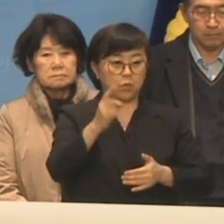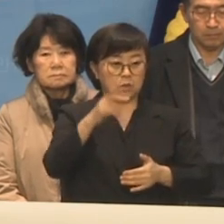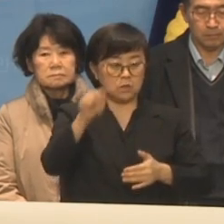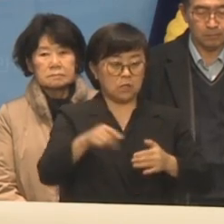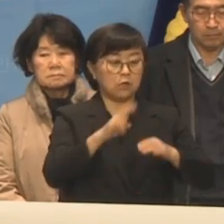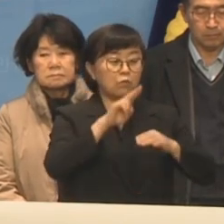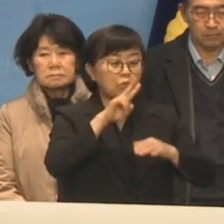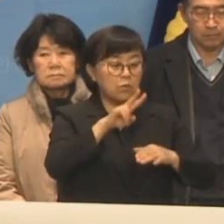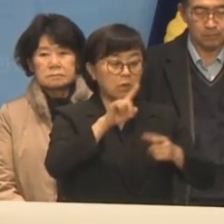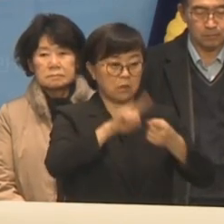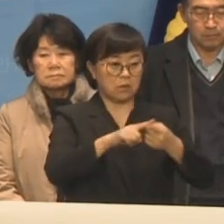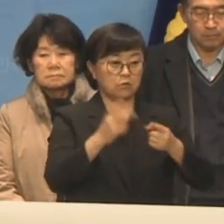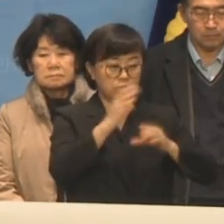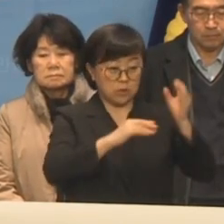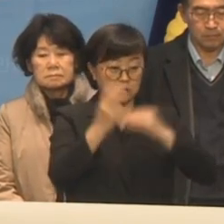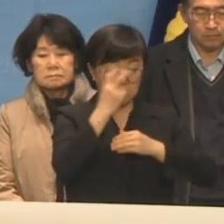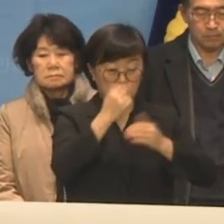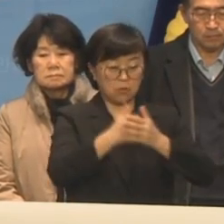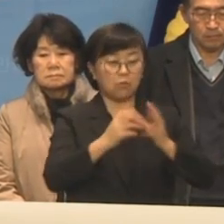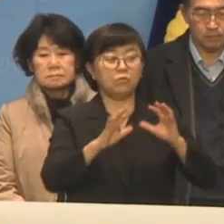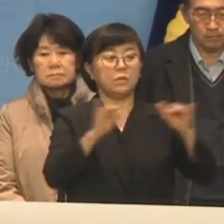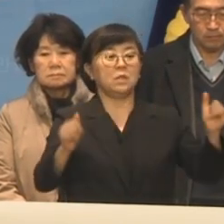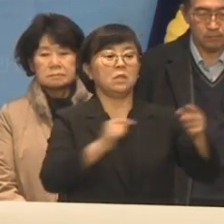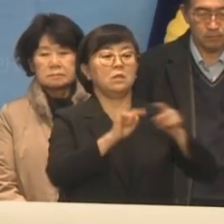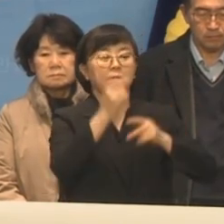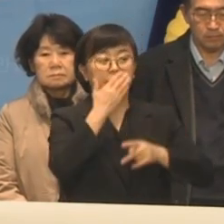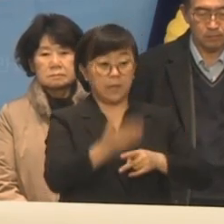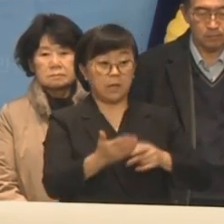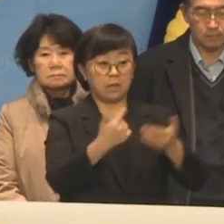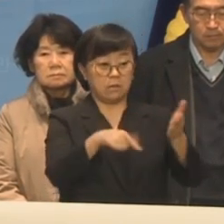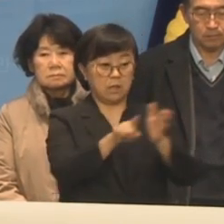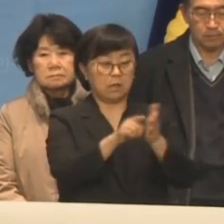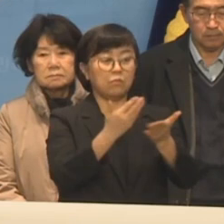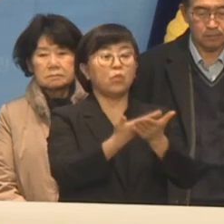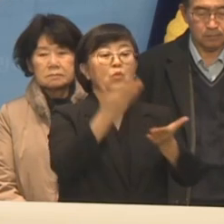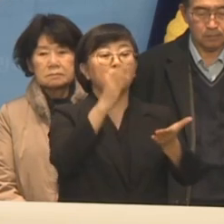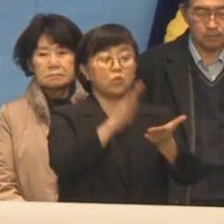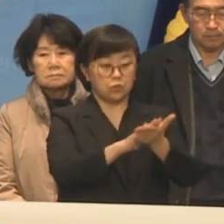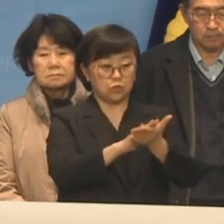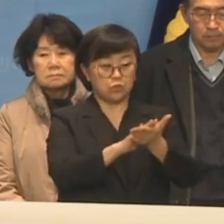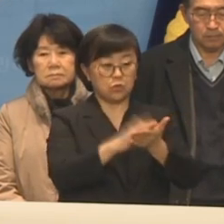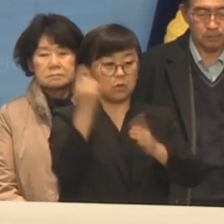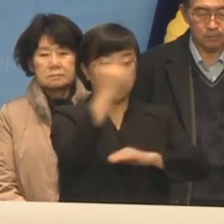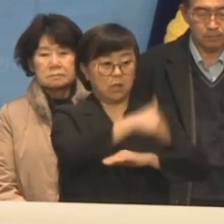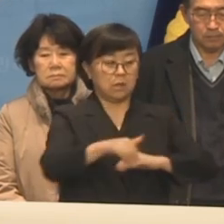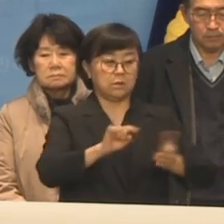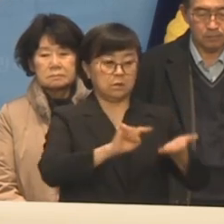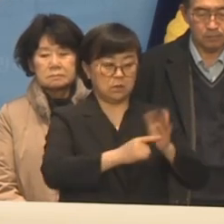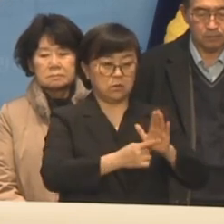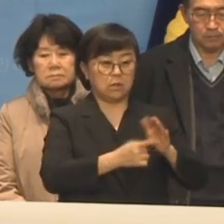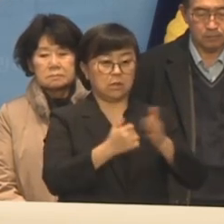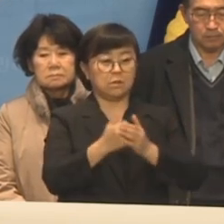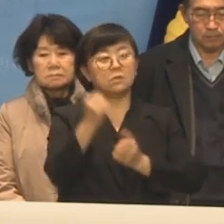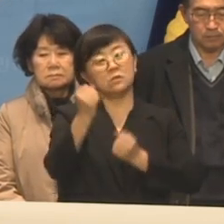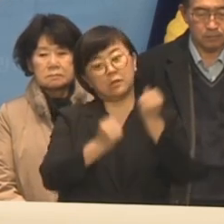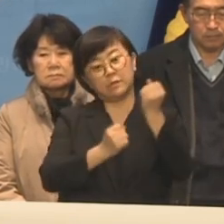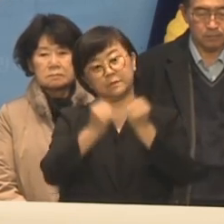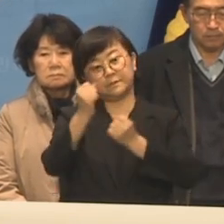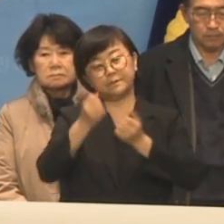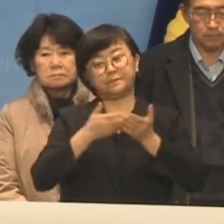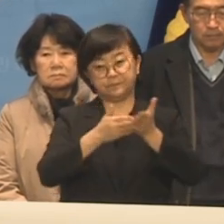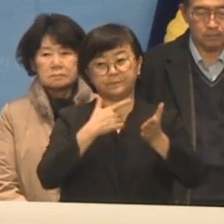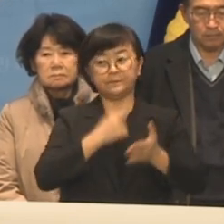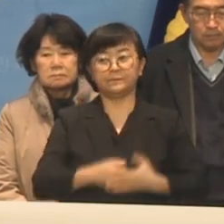추가 조사를 하고 국민들이 납득할 수 있는 보수 방안을 제출할 것을 오늘 기자회견장에서